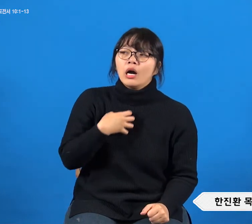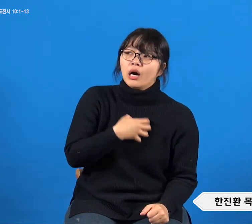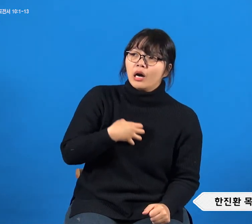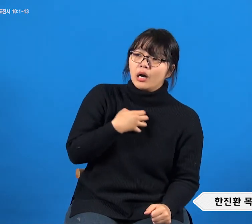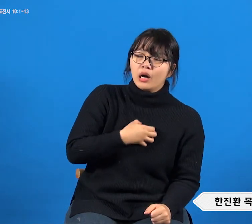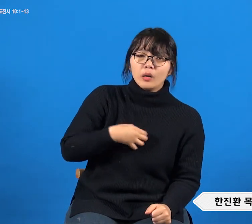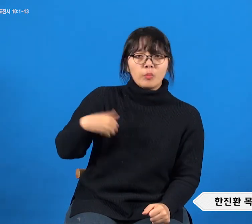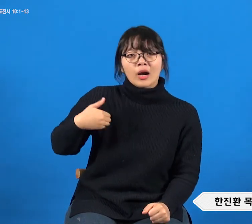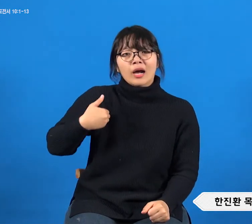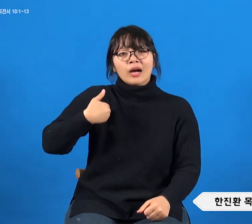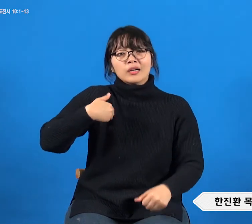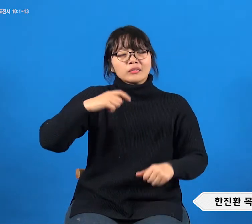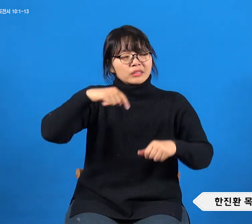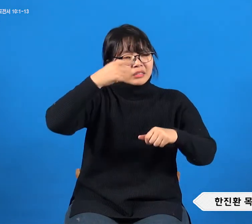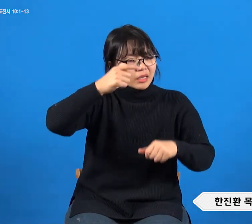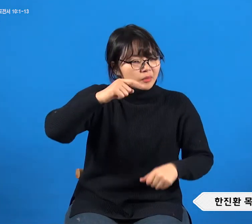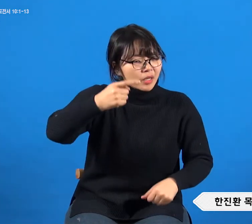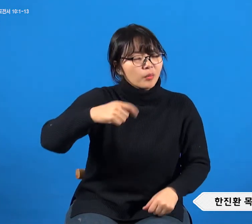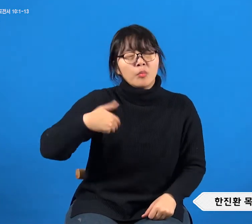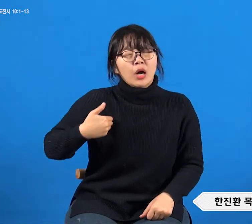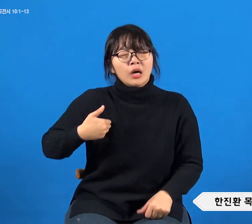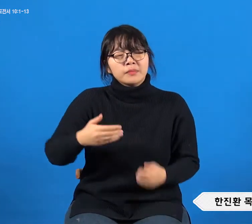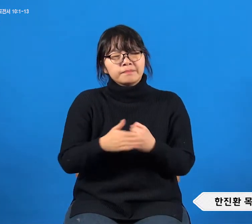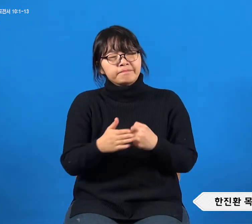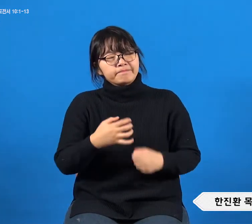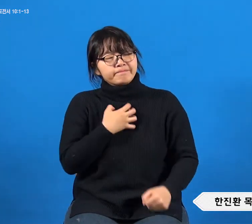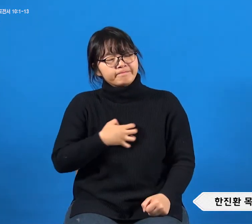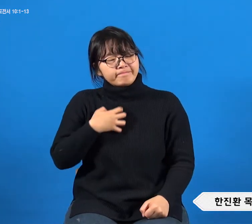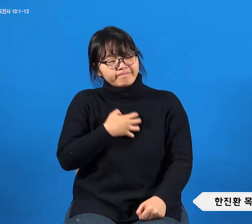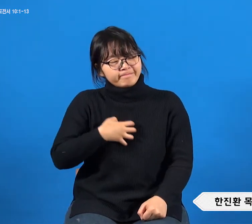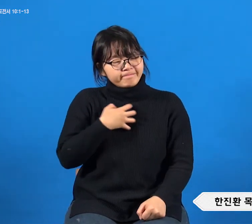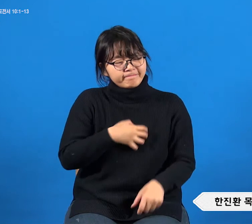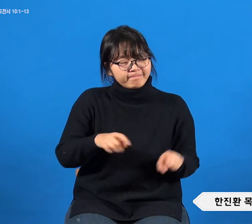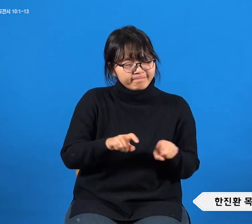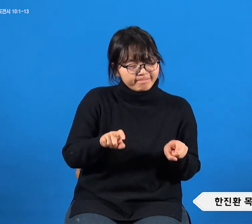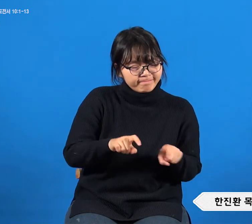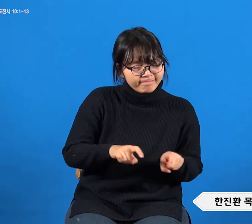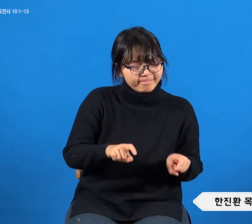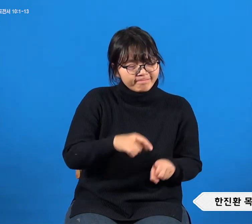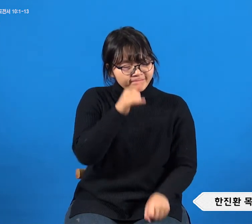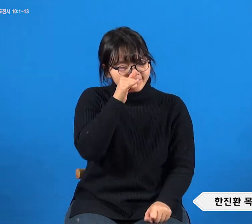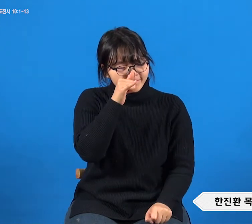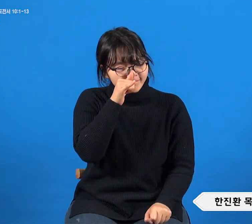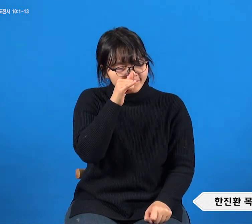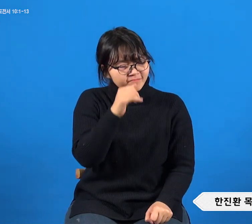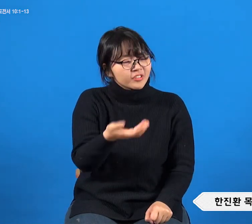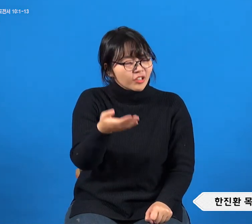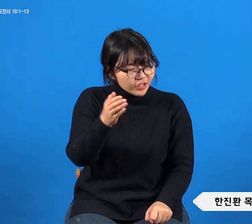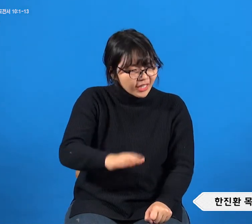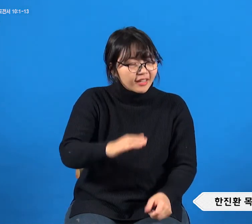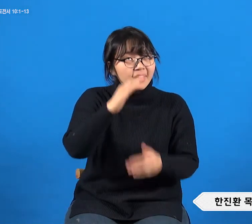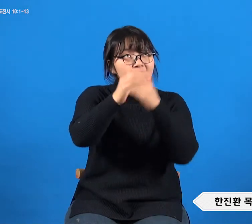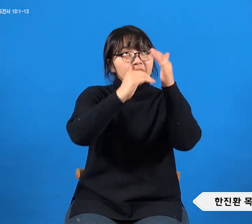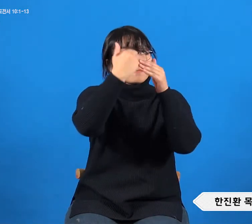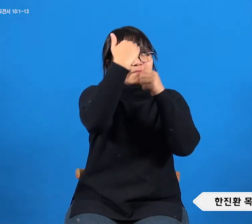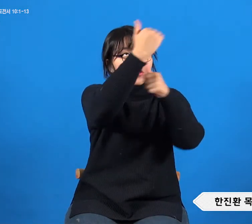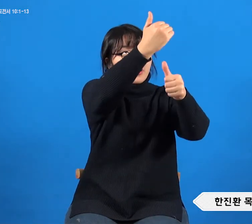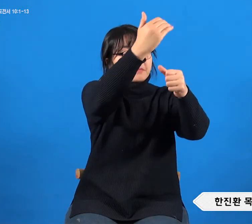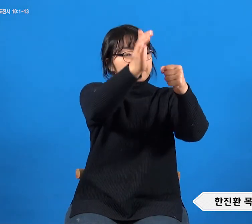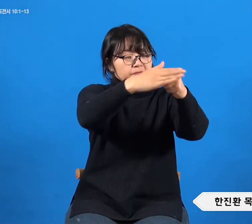아무것도 아는 것도 없고 정말 두려웠습니다. 그래도 부르시니까